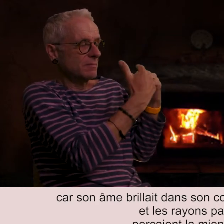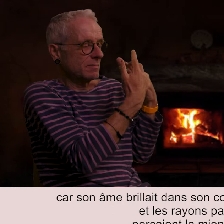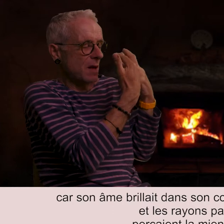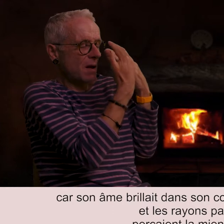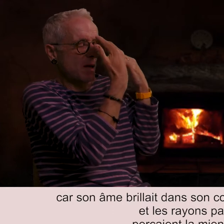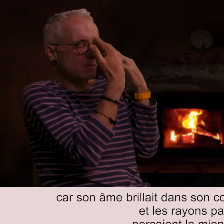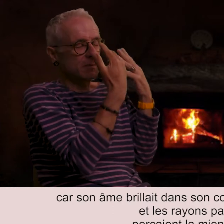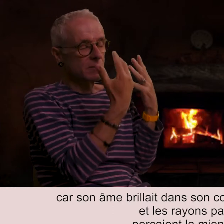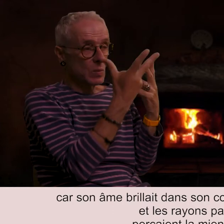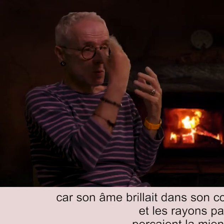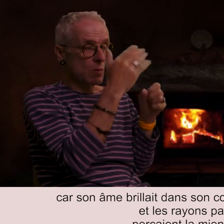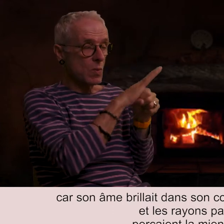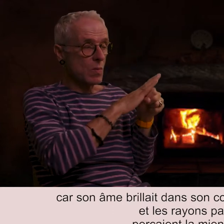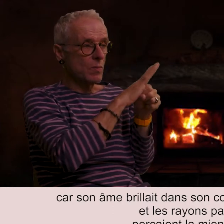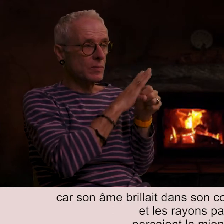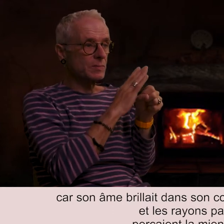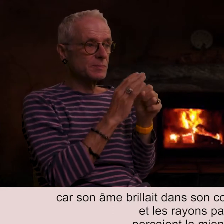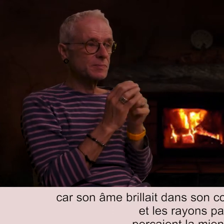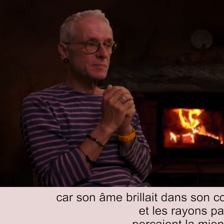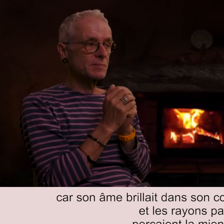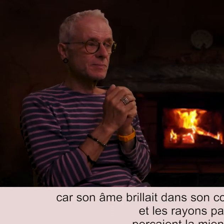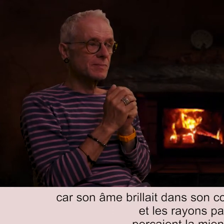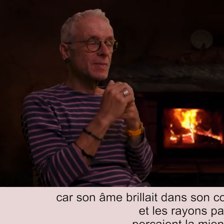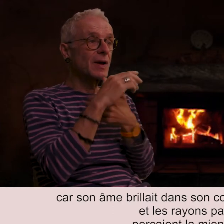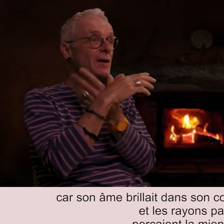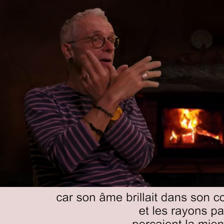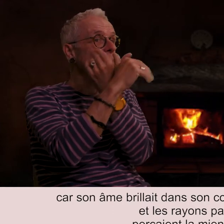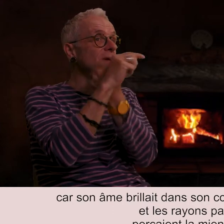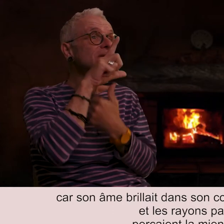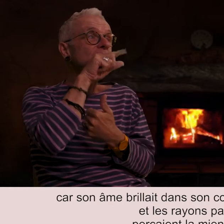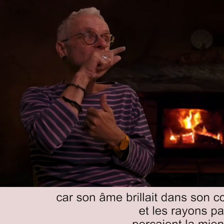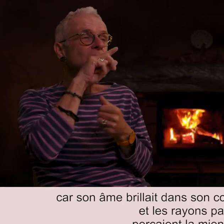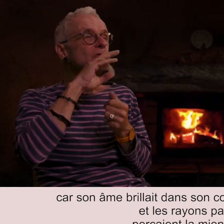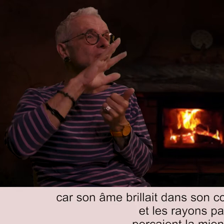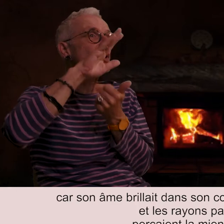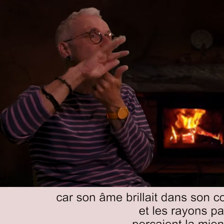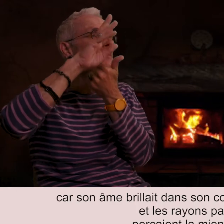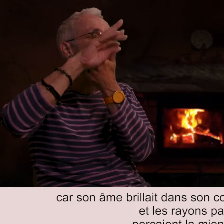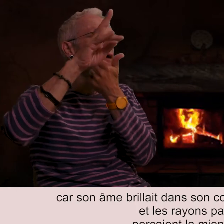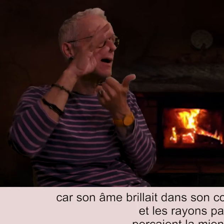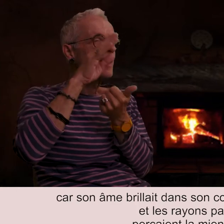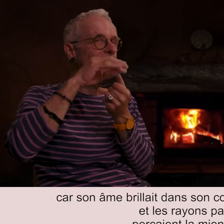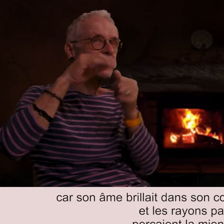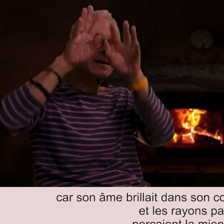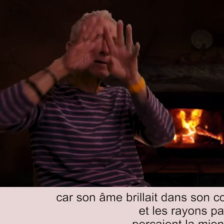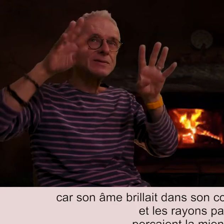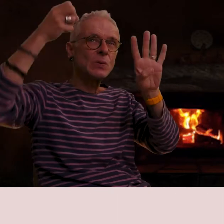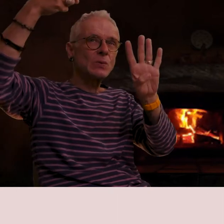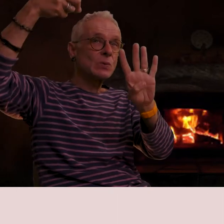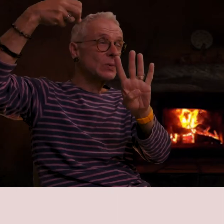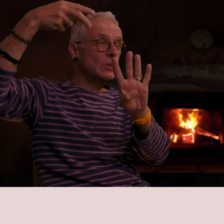mienne de part en part l'alouette chanta une lueur pâle se joua sur les rideaux